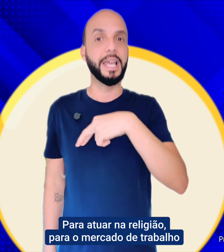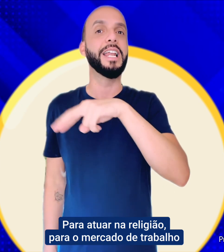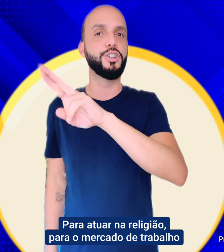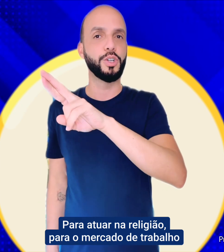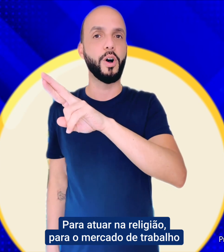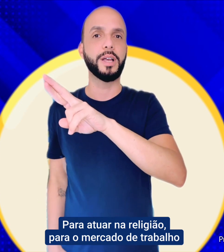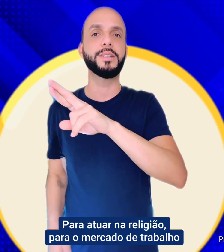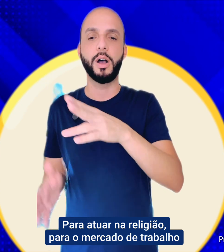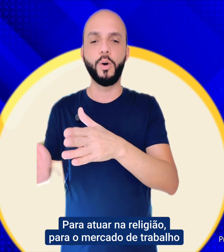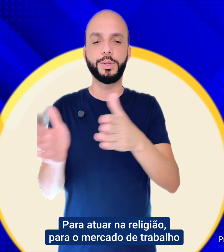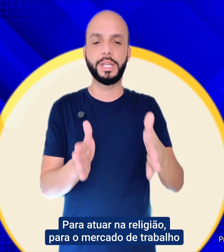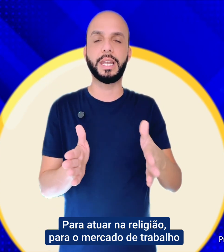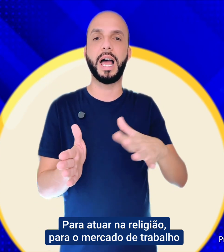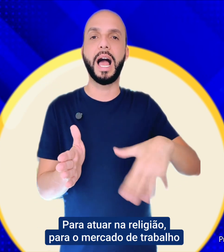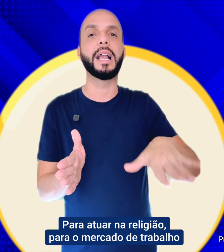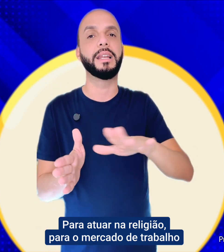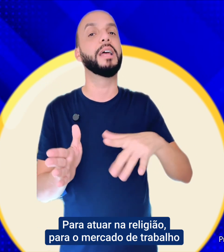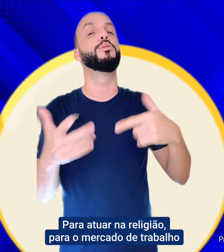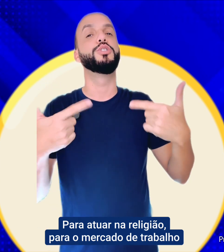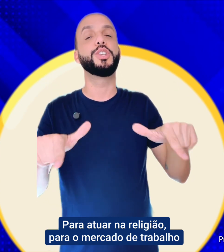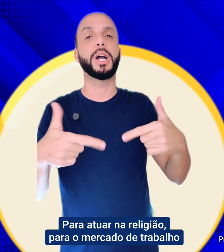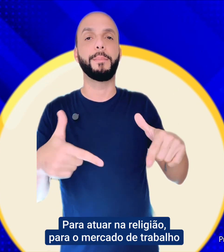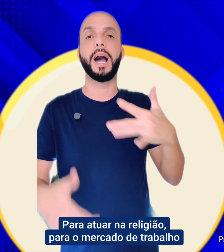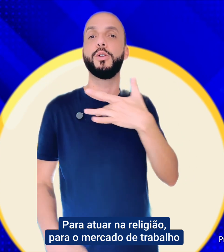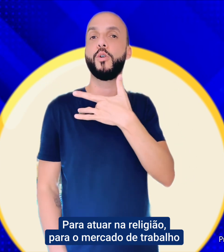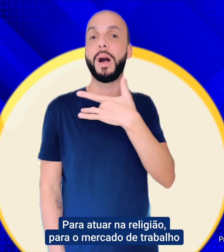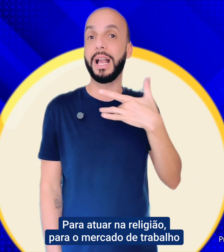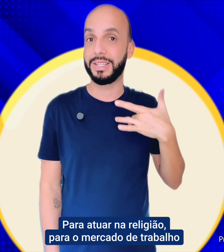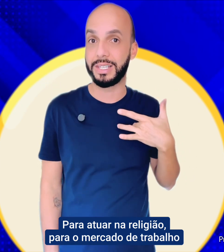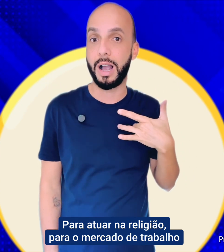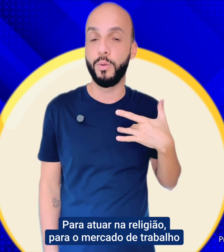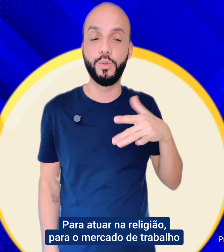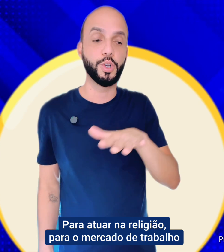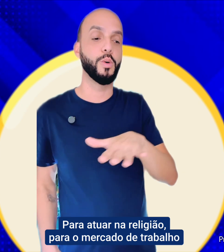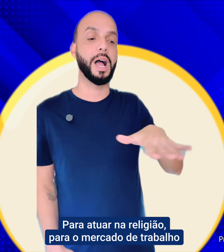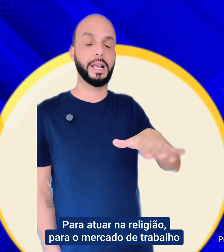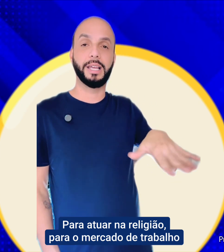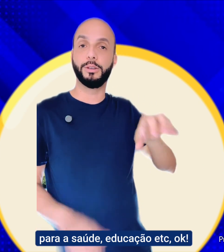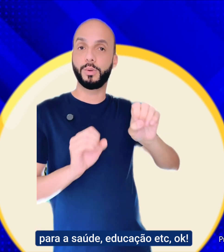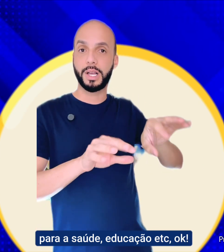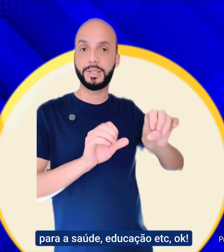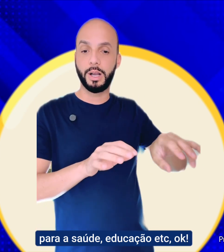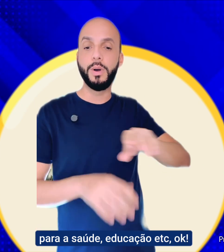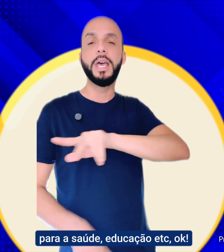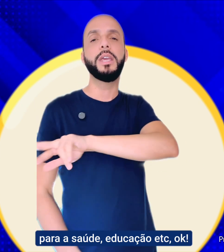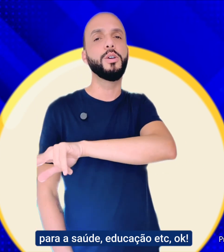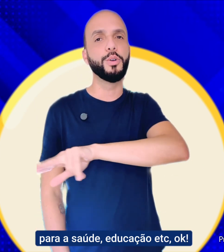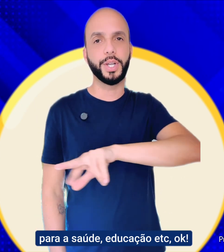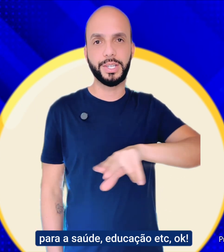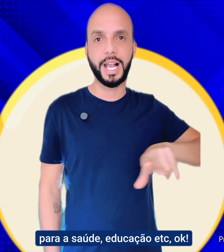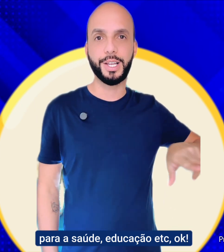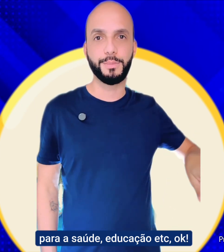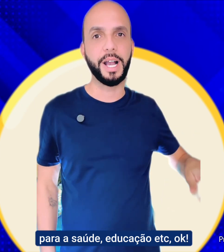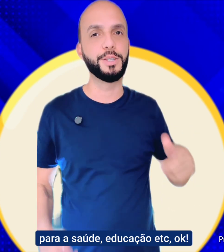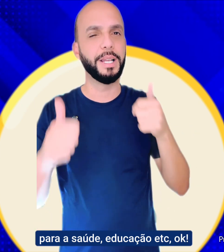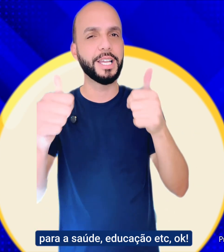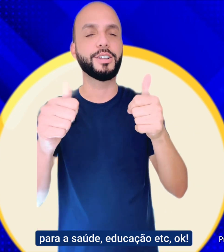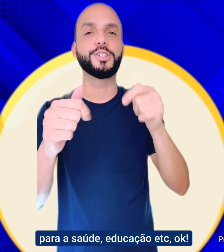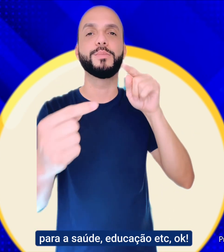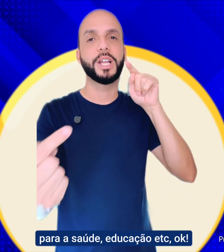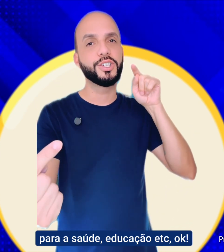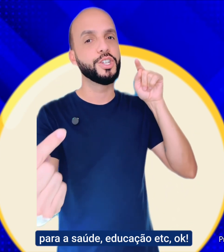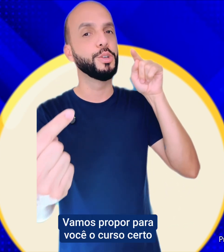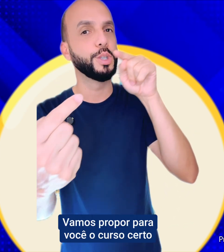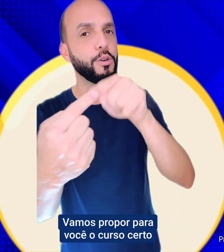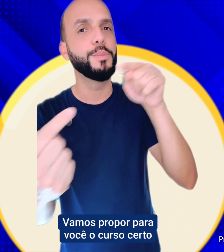religiosa, ou se é na área de trabalho, como a área de saúde, ou a área da educação, e outras áreas mais, beleza?